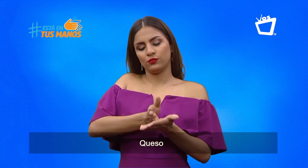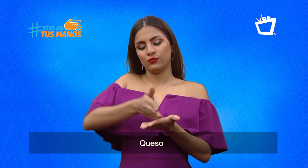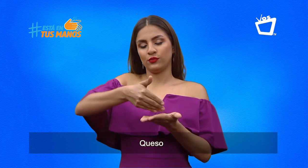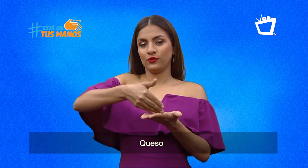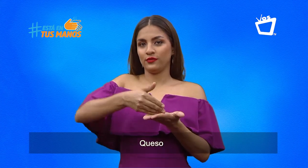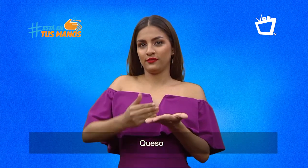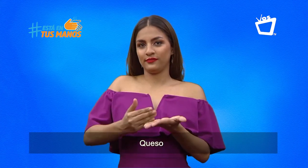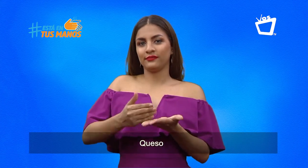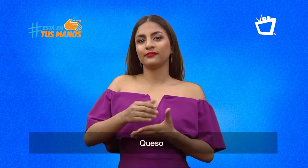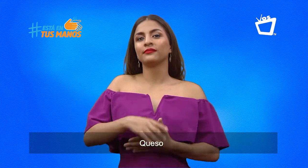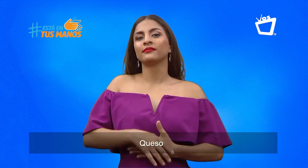eso